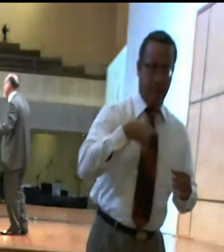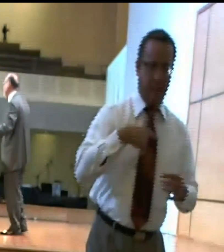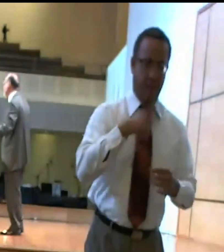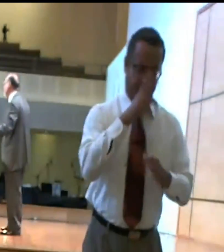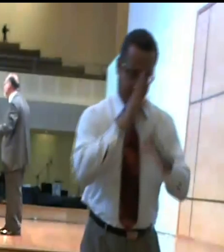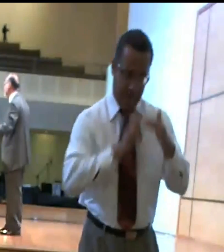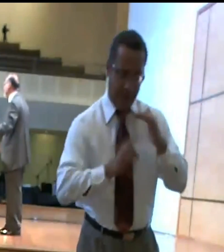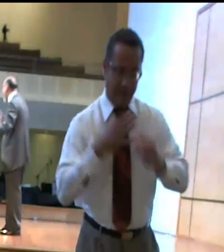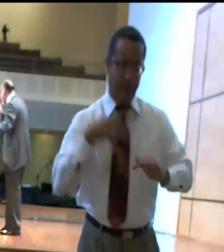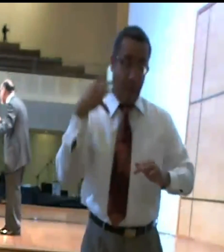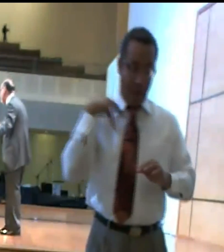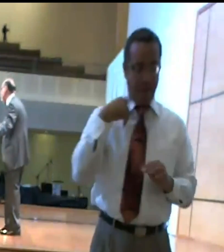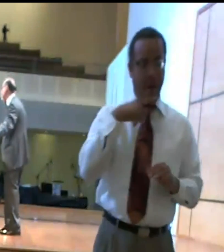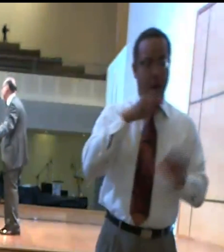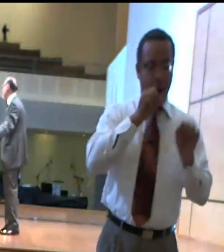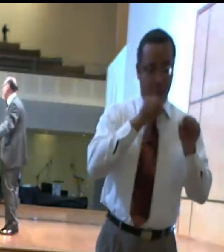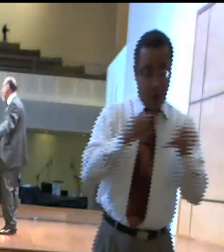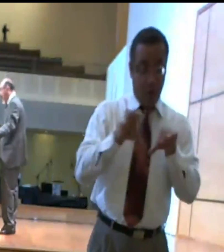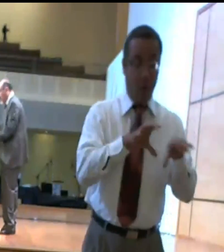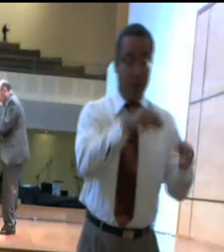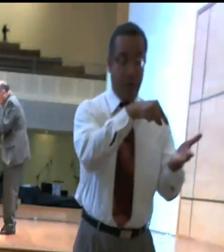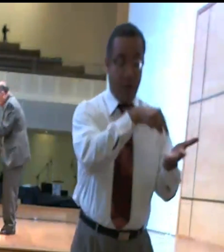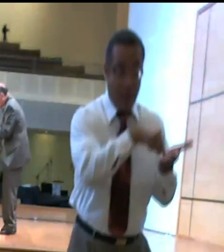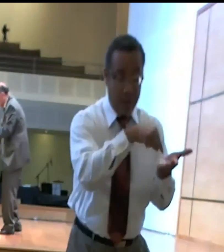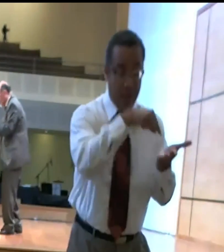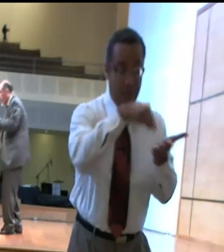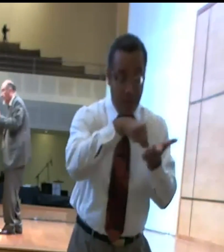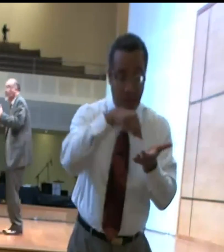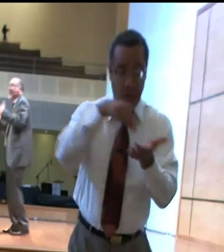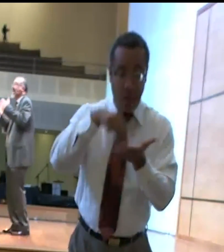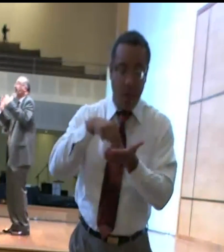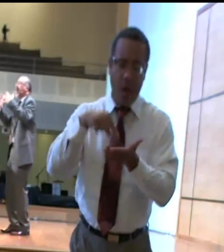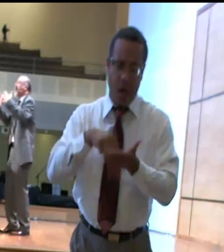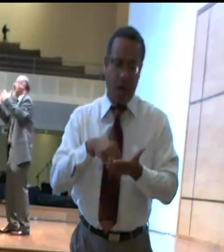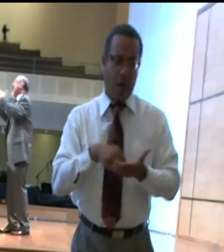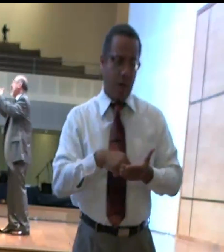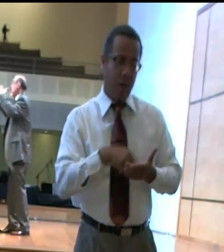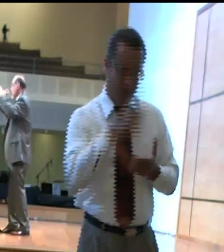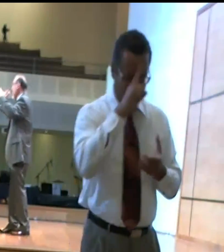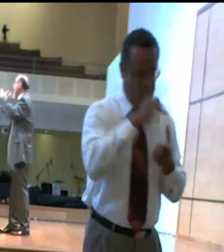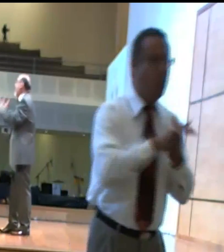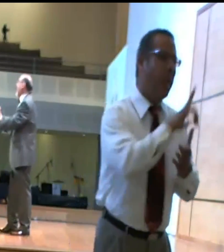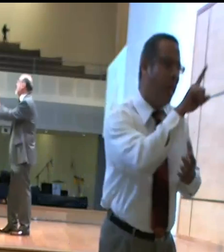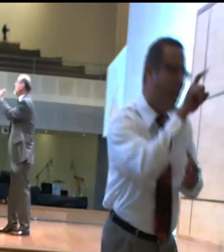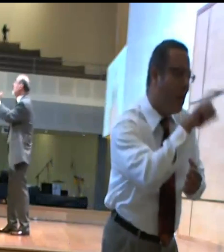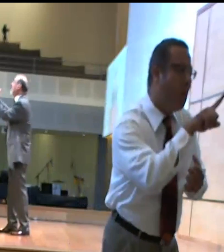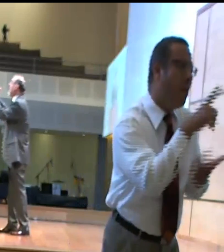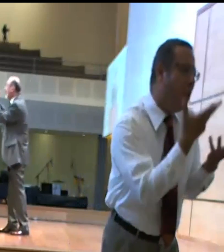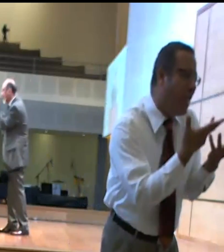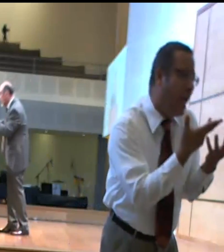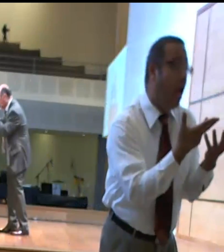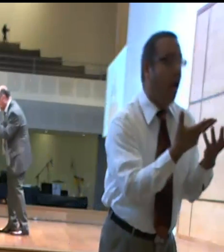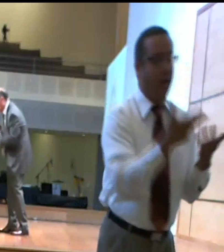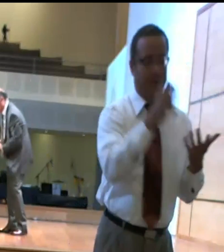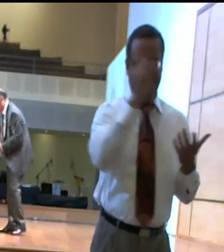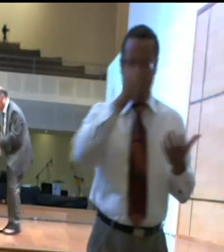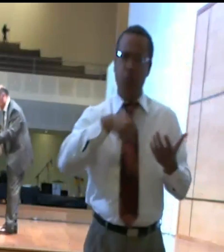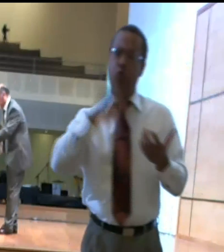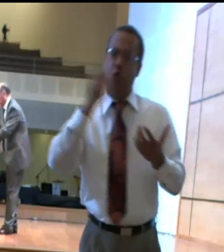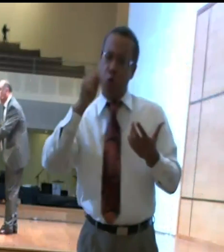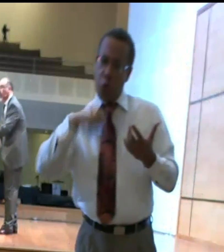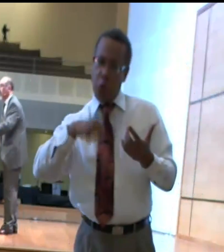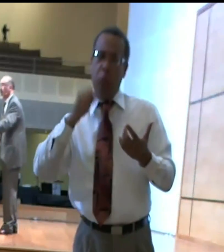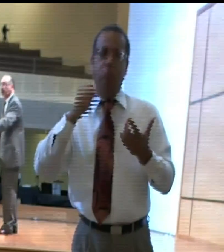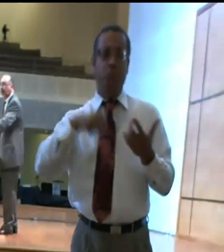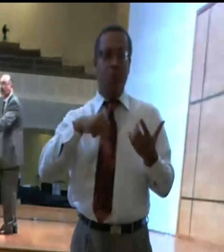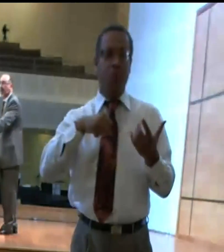futuro. Nadie. Así que no siempre podemos estar preparados para las cosas que vendrán sobre nosotros